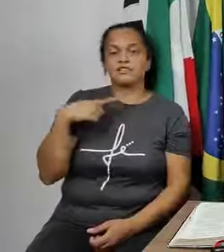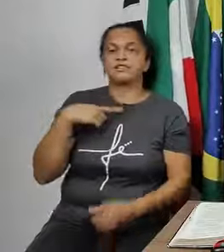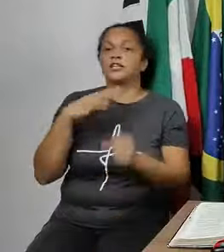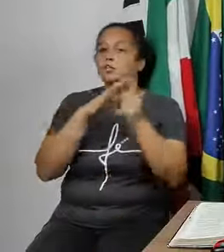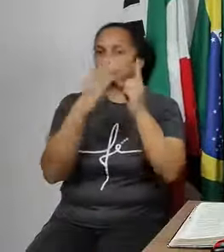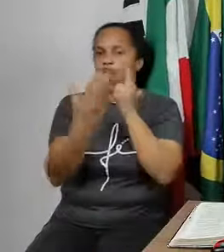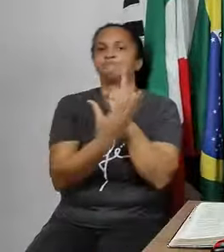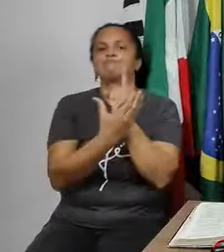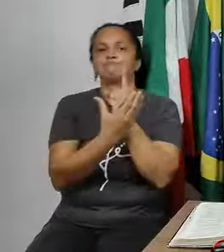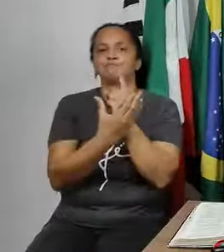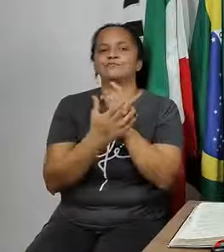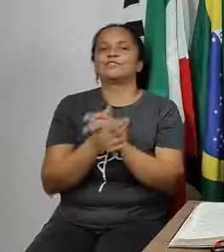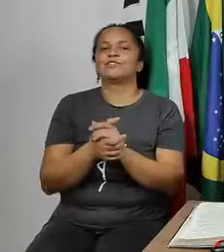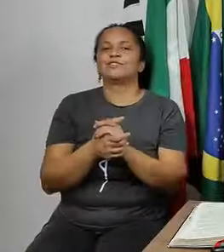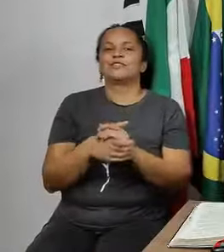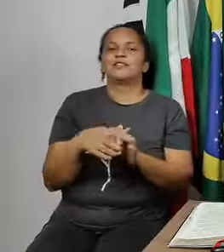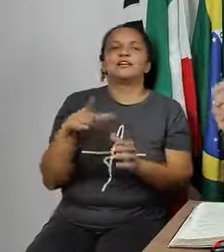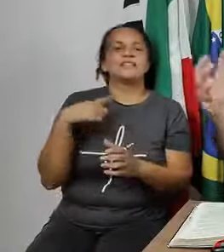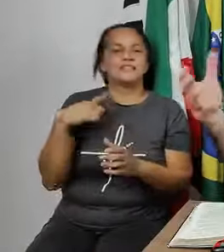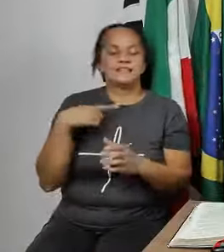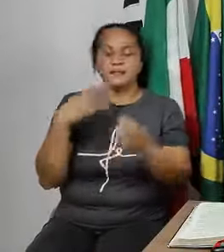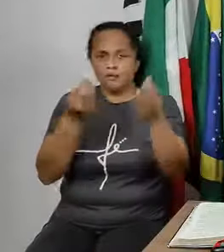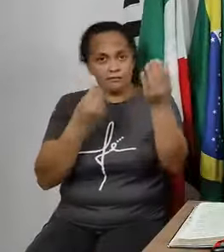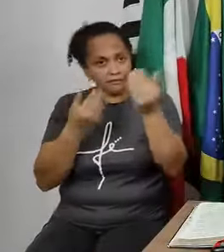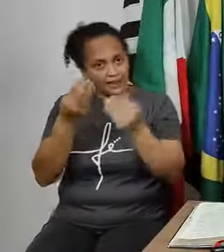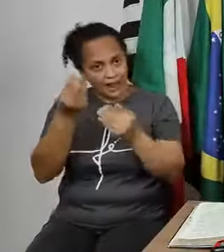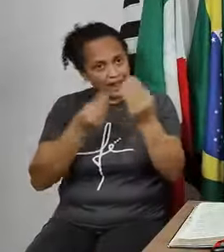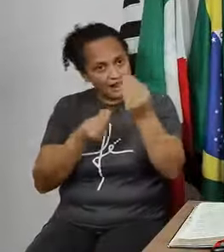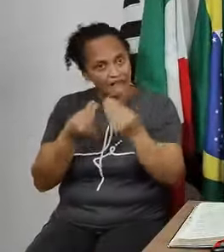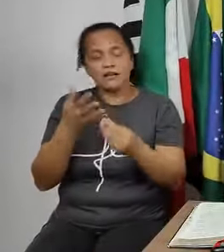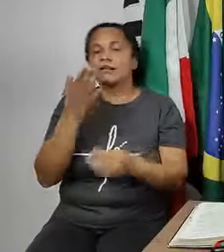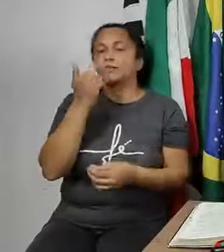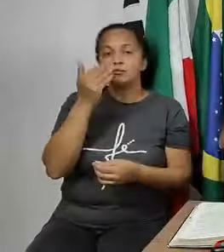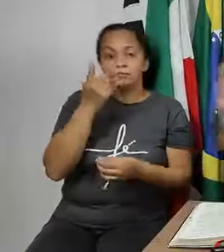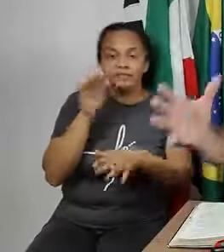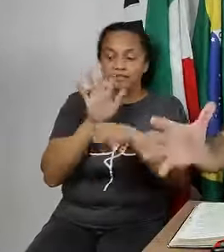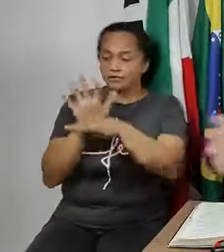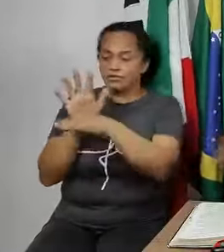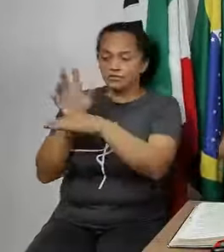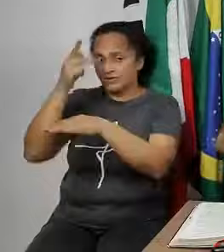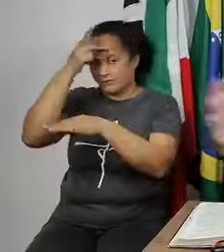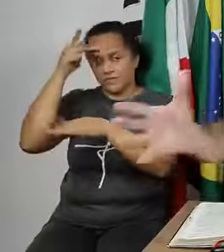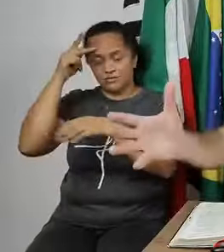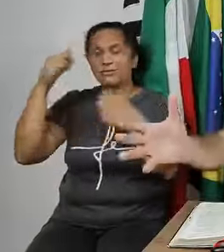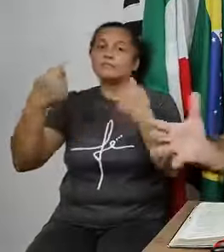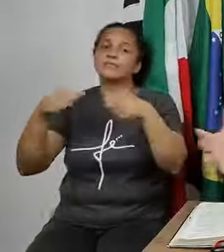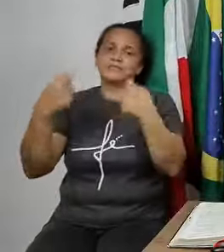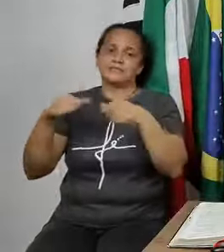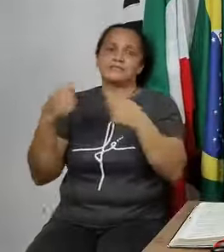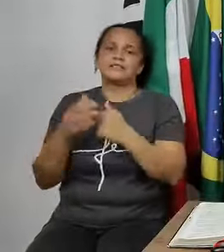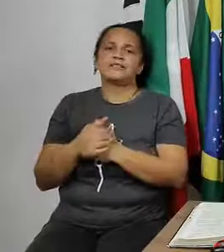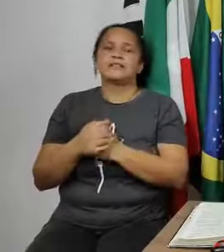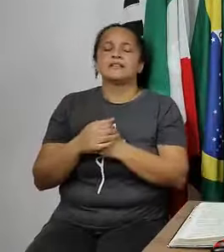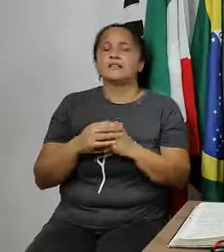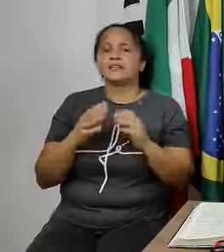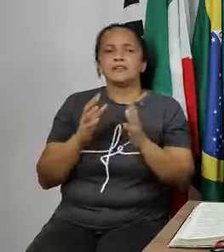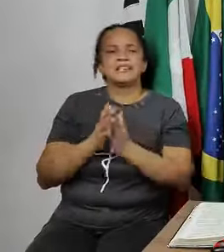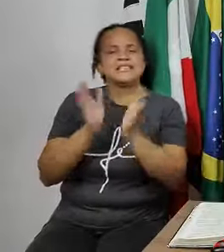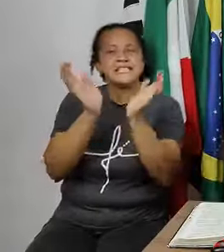celebração e coleta de alimentos, traga os seus alimentos, a liderança, mobiliza as